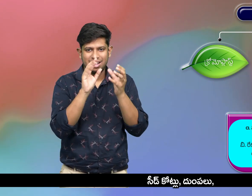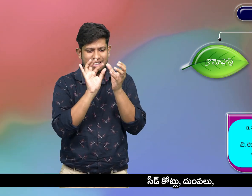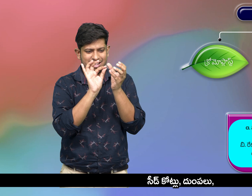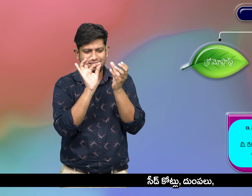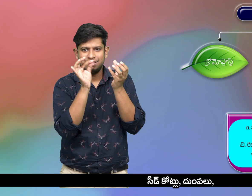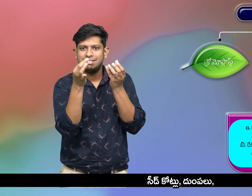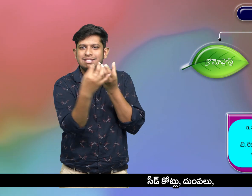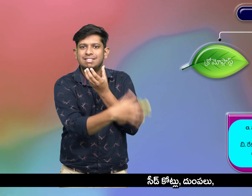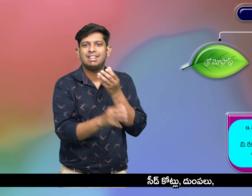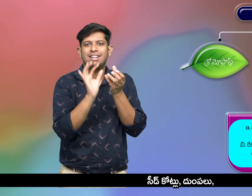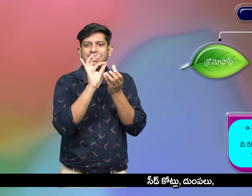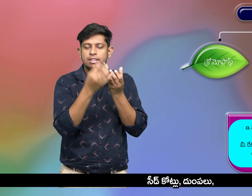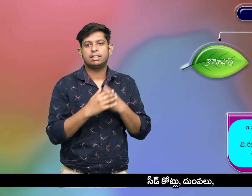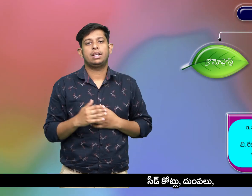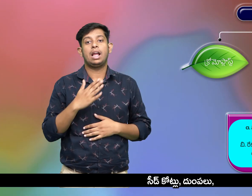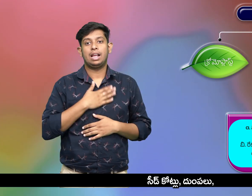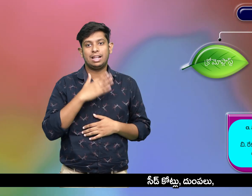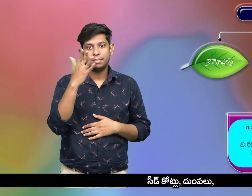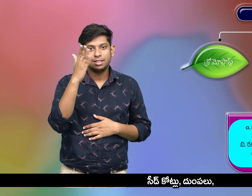సీడ్ కోట్లు, దుంపలు,